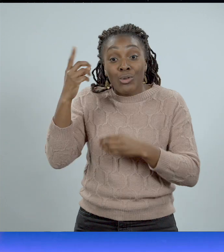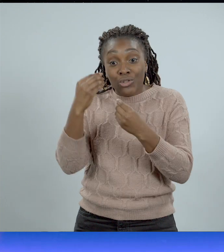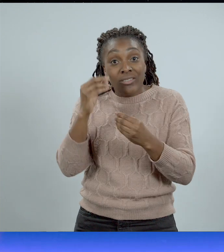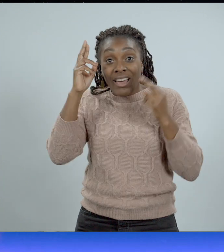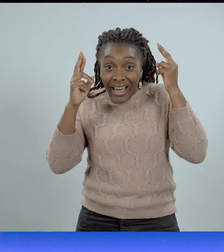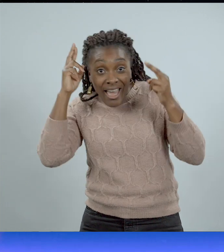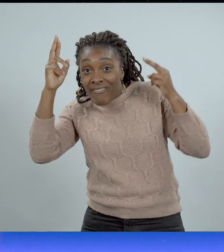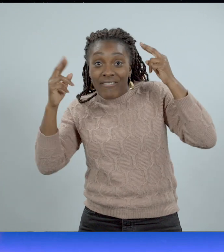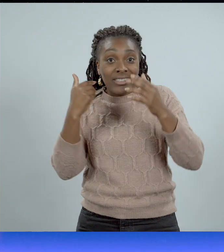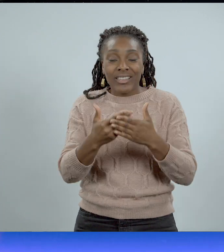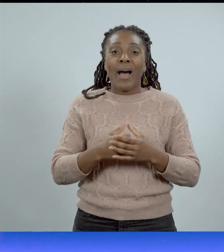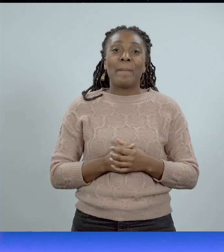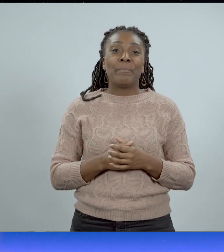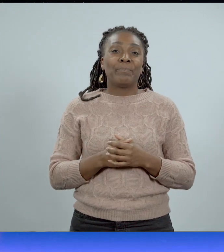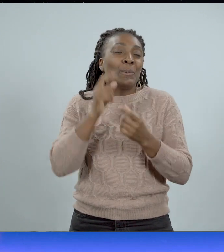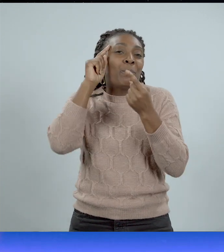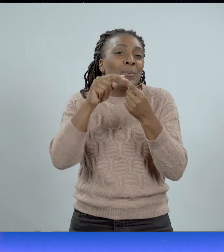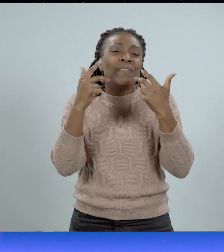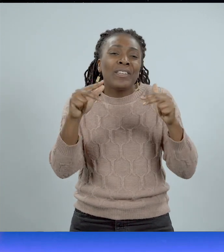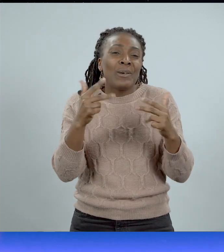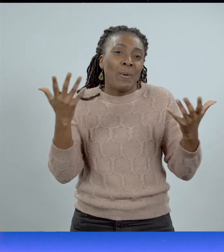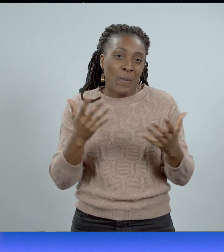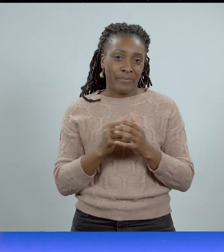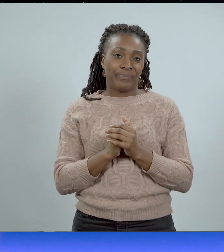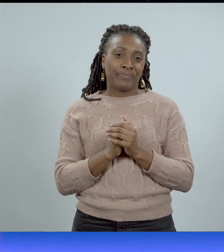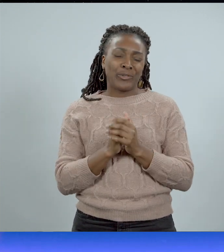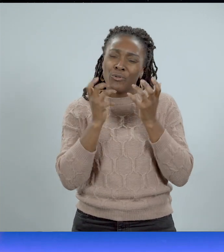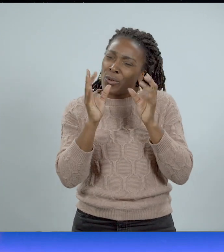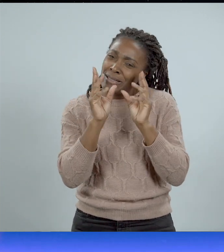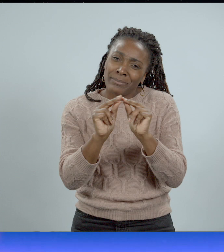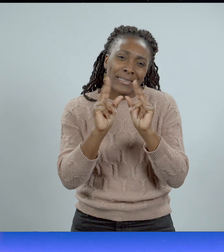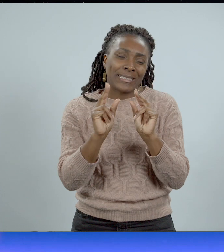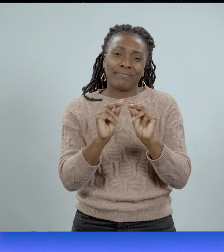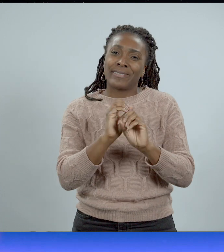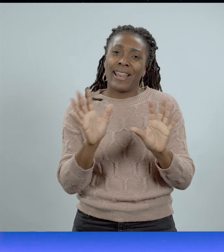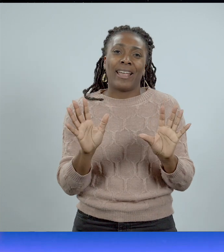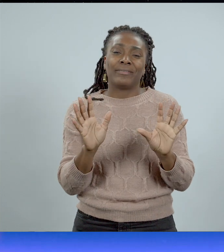rêve qui venait de Dieu. Donc, mon but de cette vidéo, c'est pour vous dire,